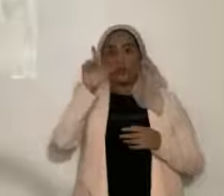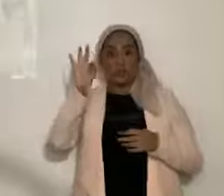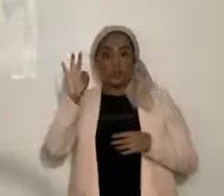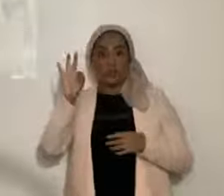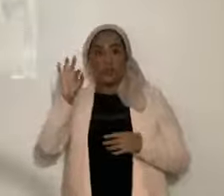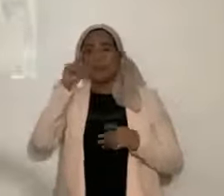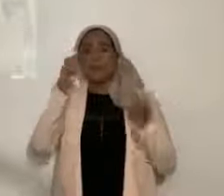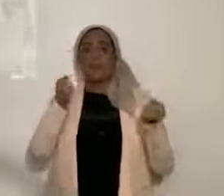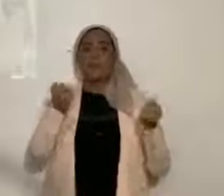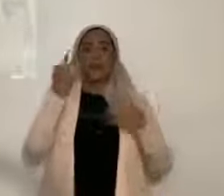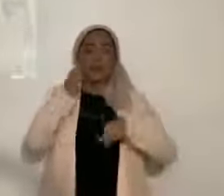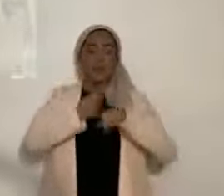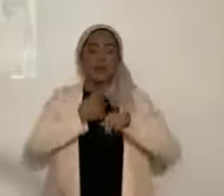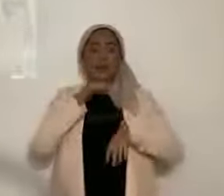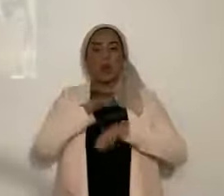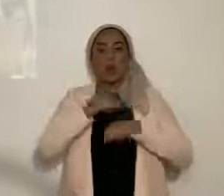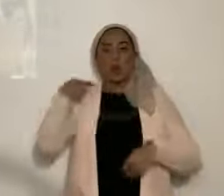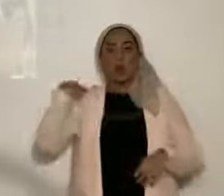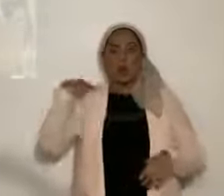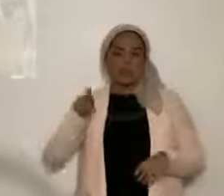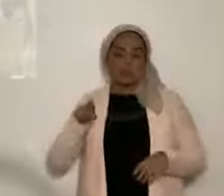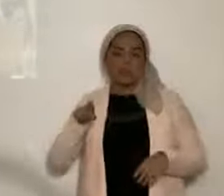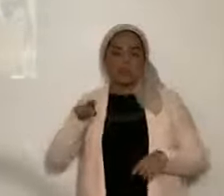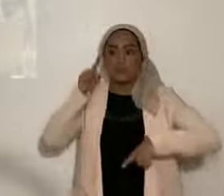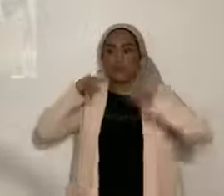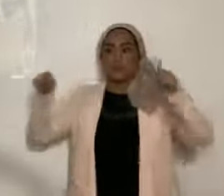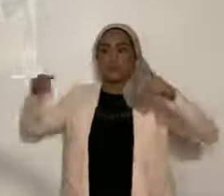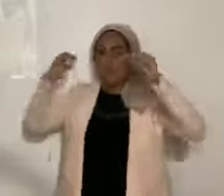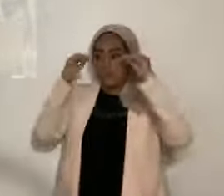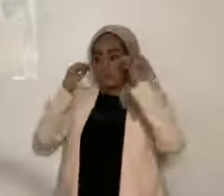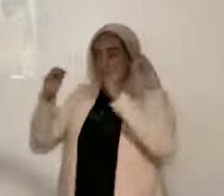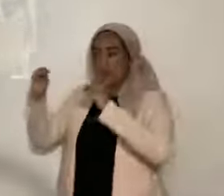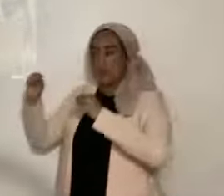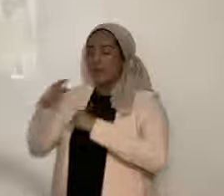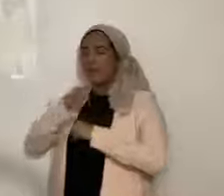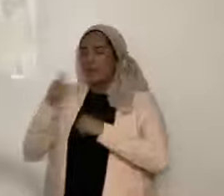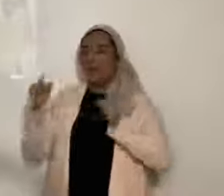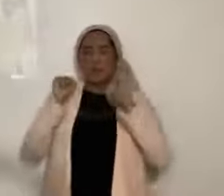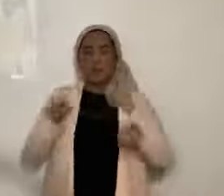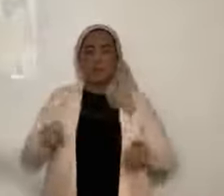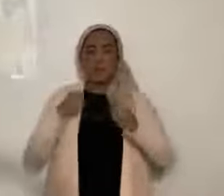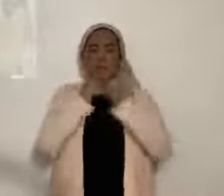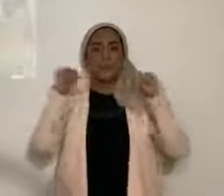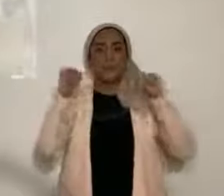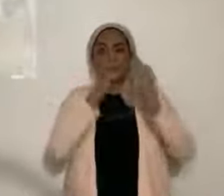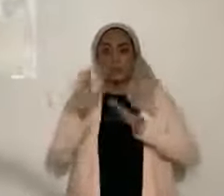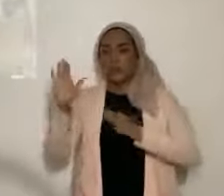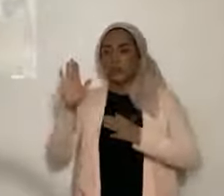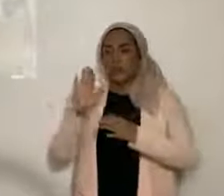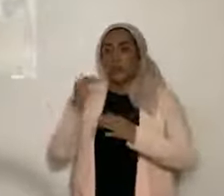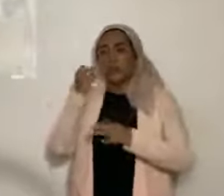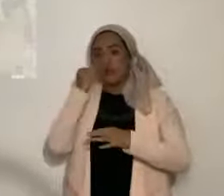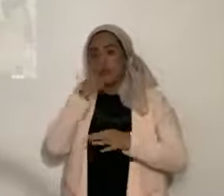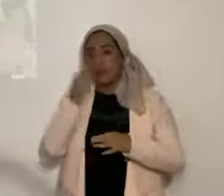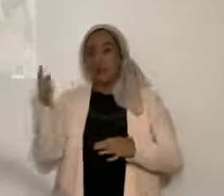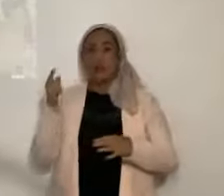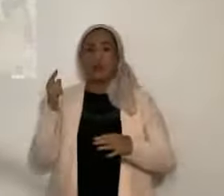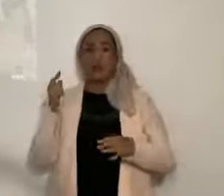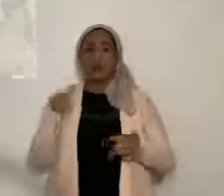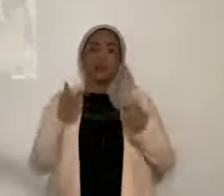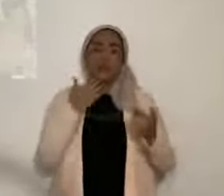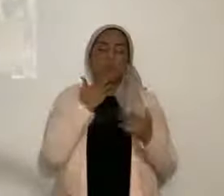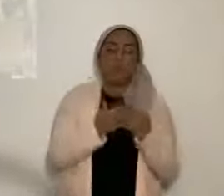veces en la religión, no muchas veces en las religiones, les enseñan que pueden ser salvos según las obras, que si se portan muy